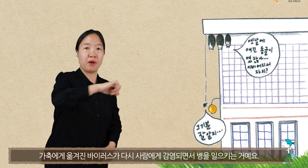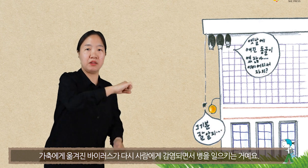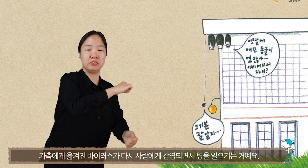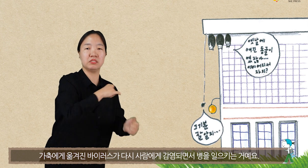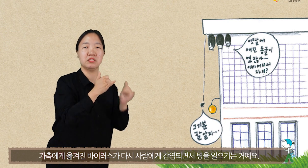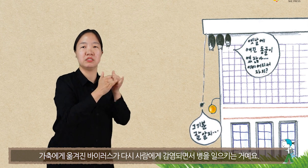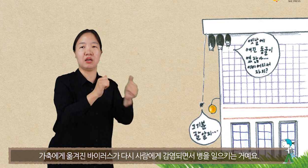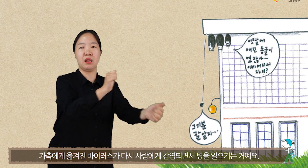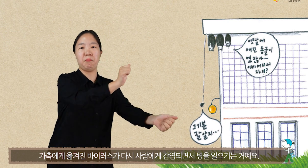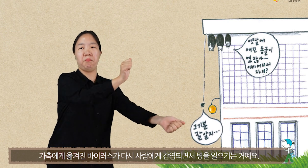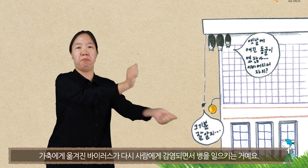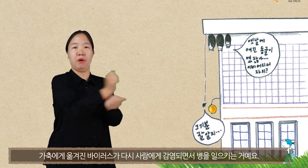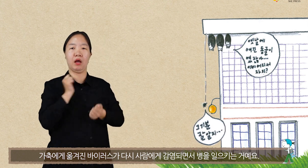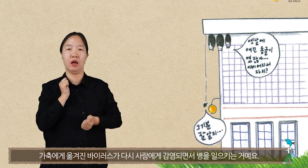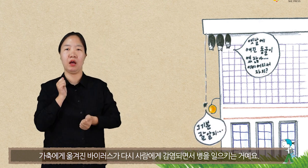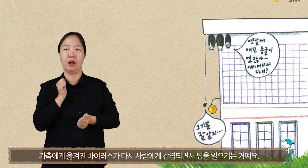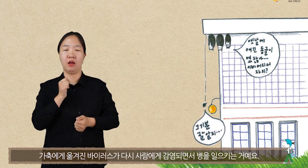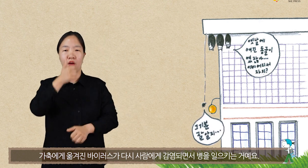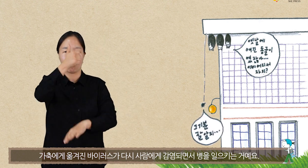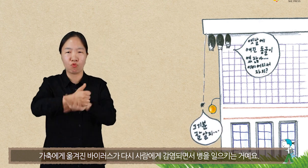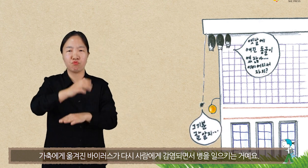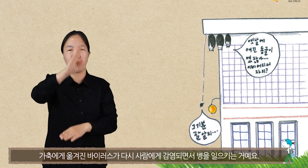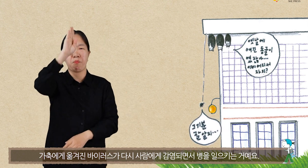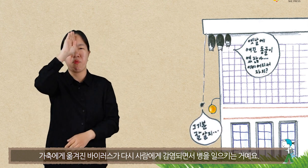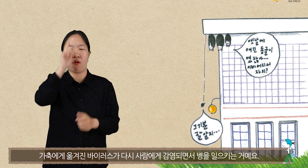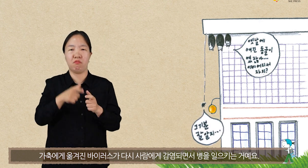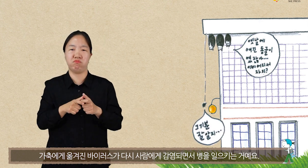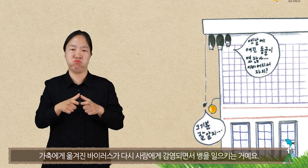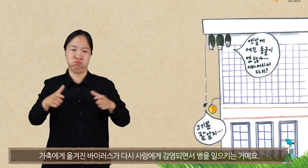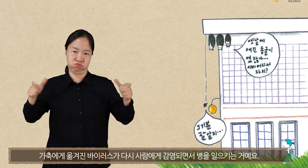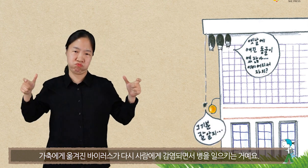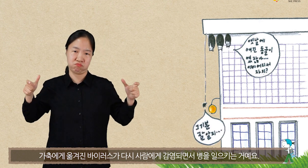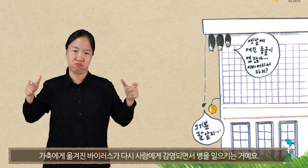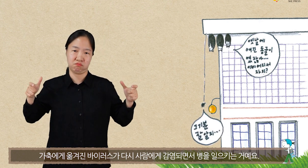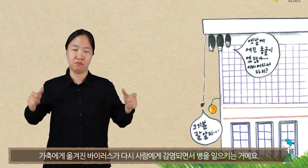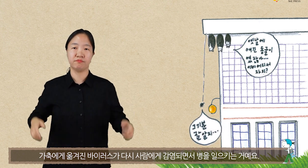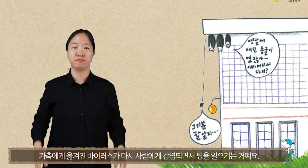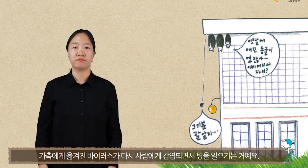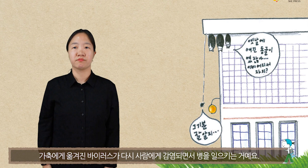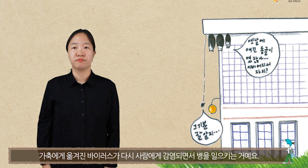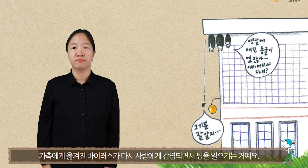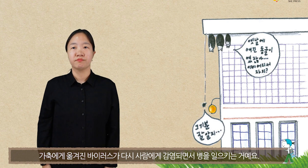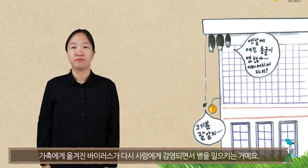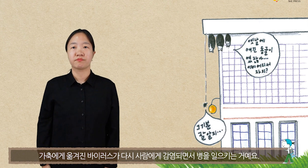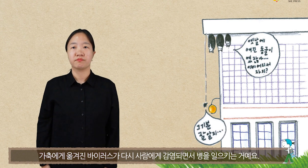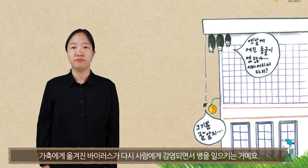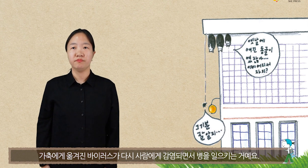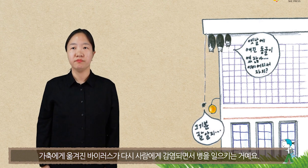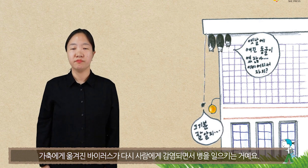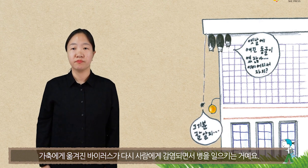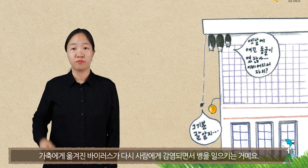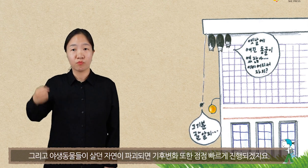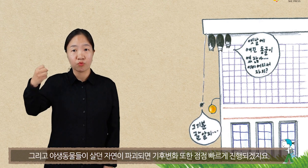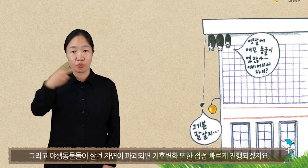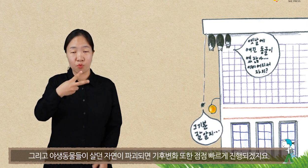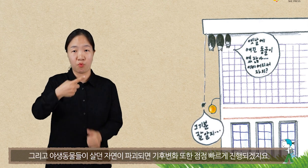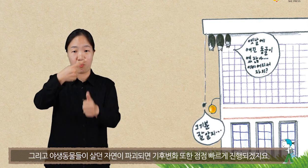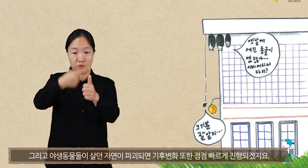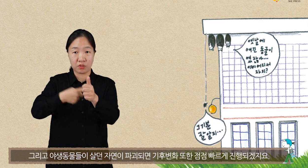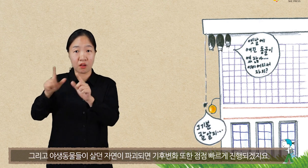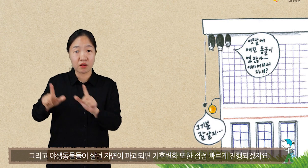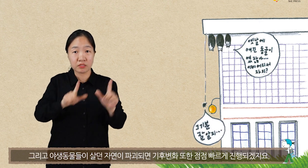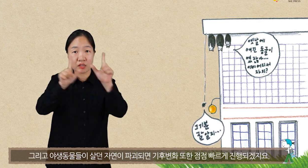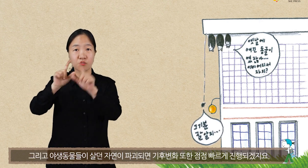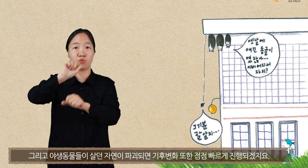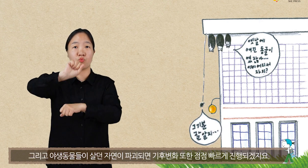가축에게 옮겨진 바이러스가 다시 사람에게 감염되면서 병을 일으키는 거예요.